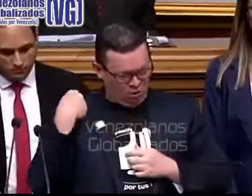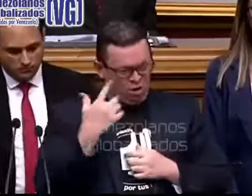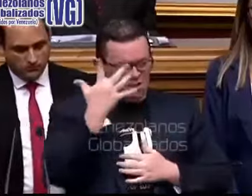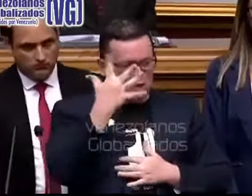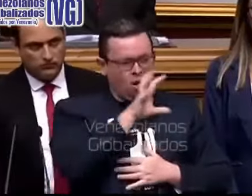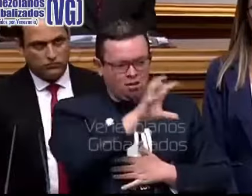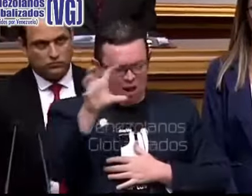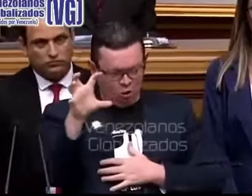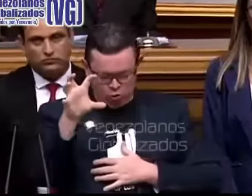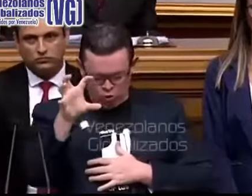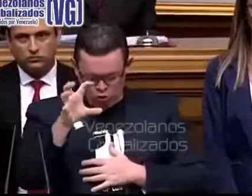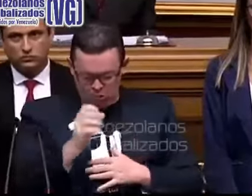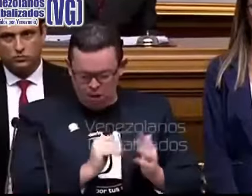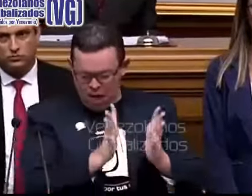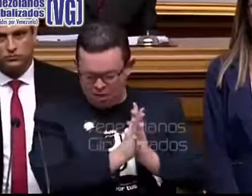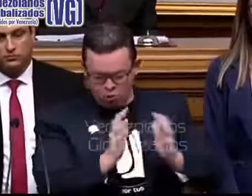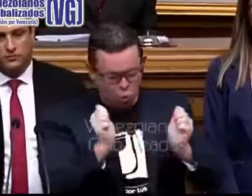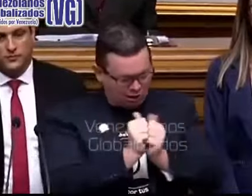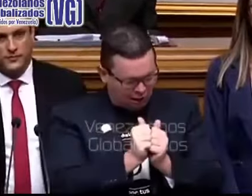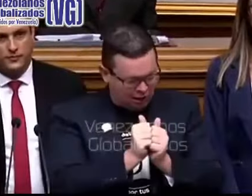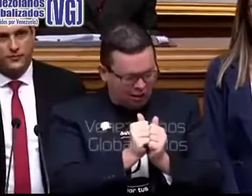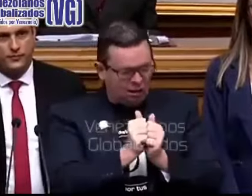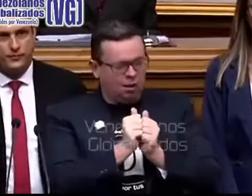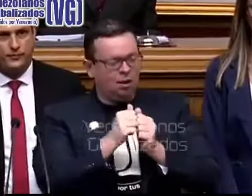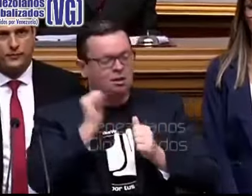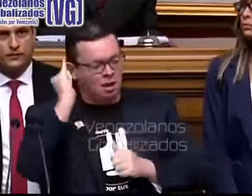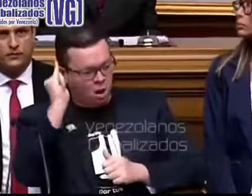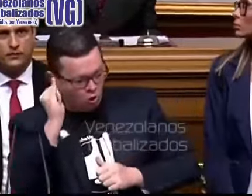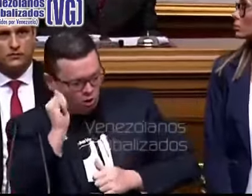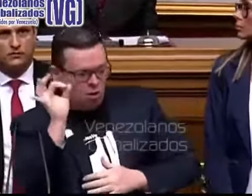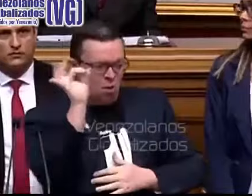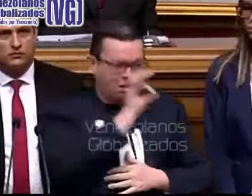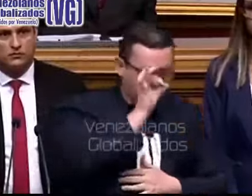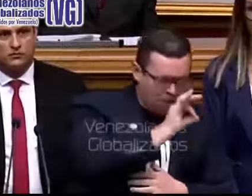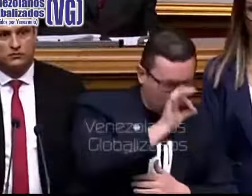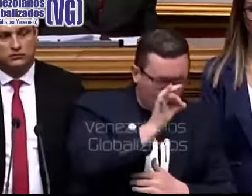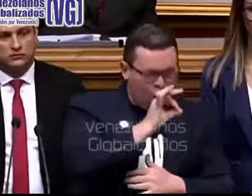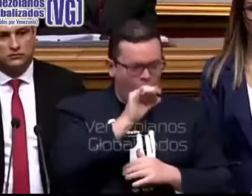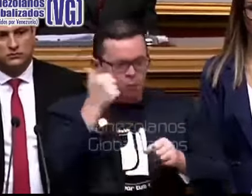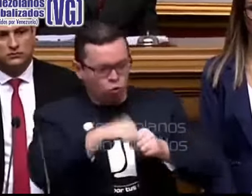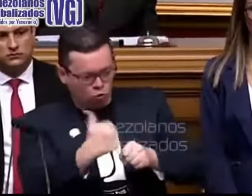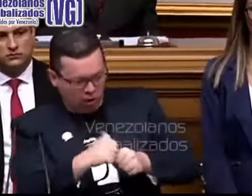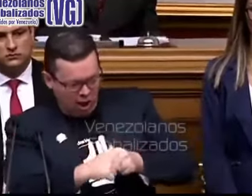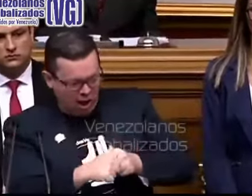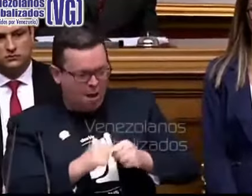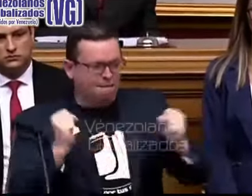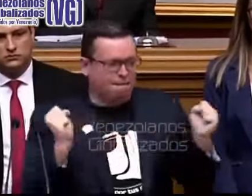Estas cifras son producto de una investigación realizada en cinco estados. El estado Don Soategui, el estado Zulia,